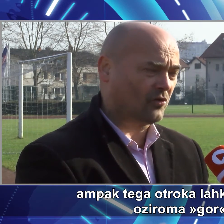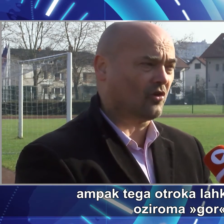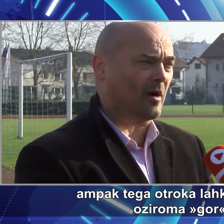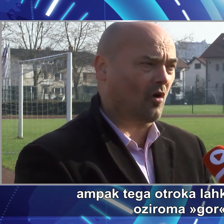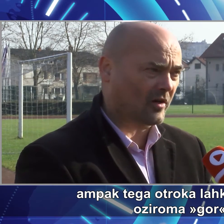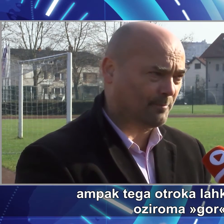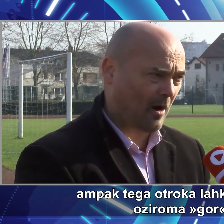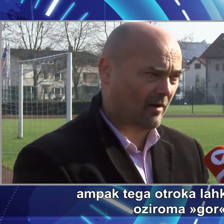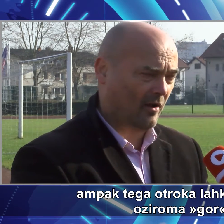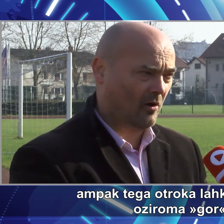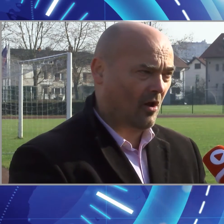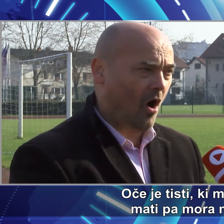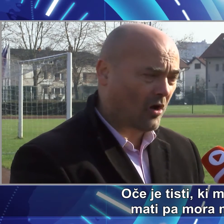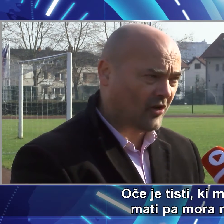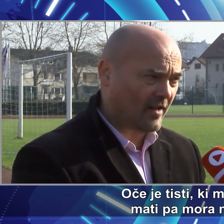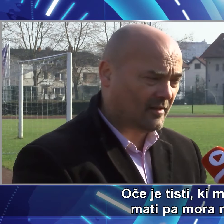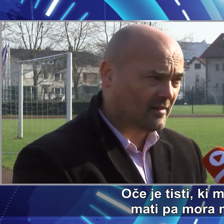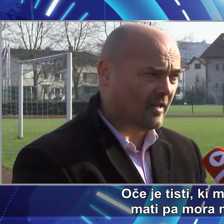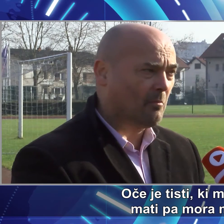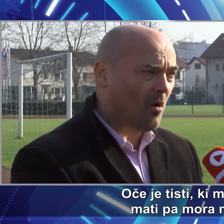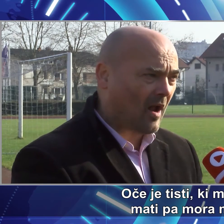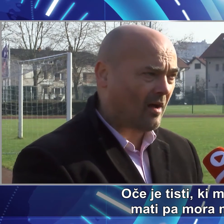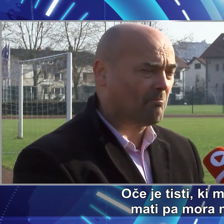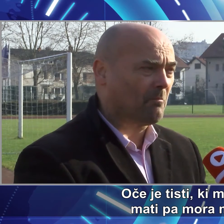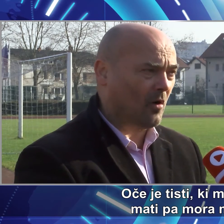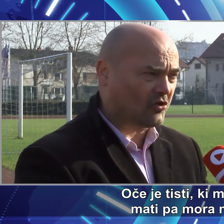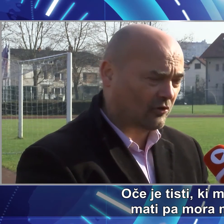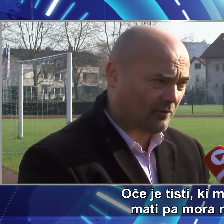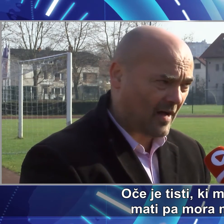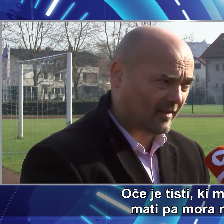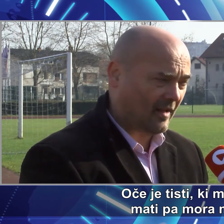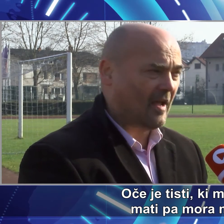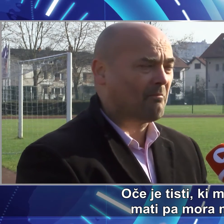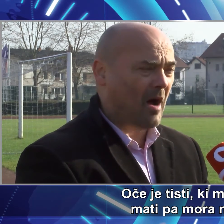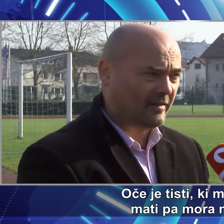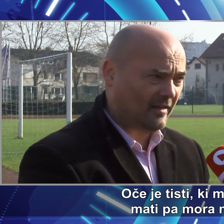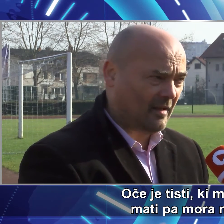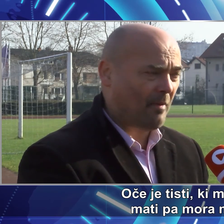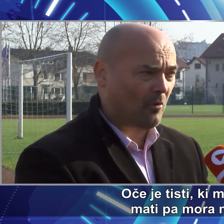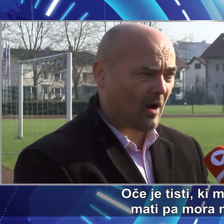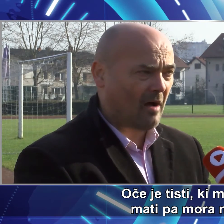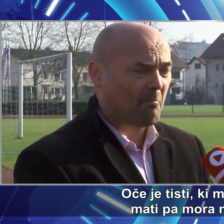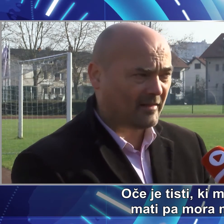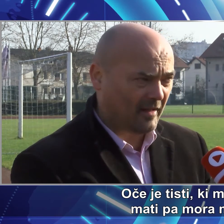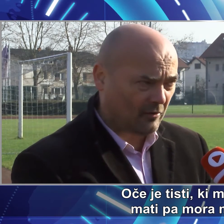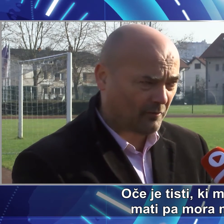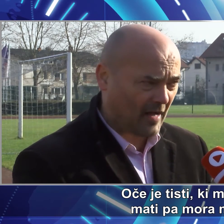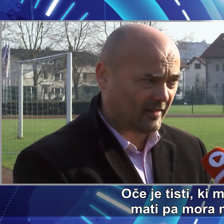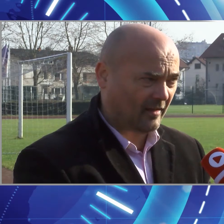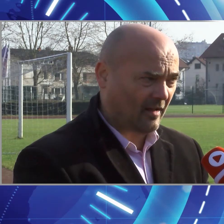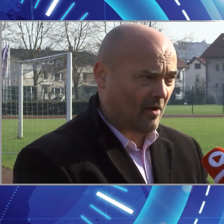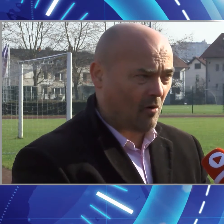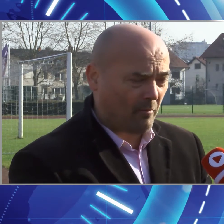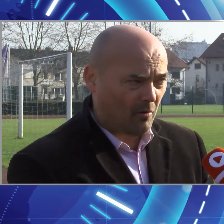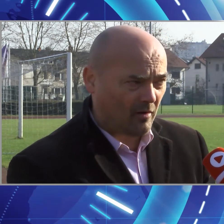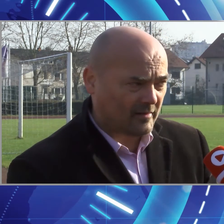vzgajajo oziroma gor spravljajo. Oče je tisti, ki mora očetovati, mati pa mora materinovati.